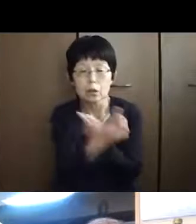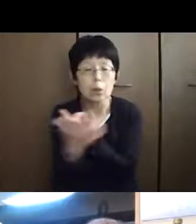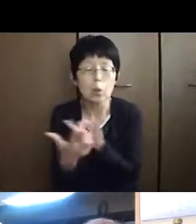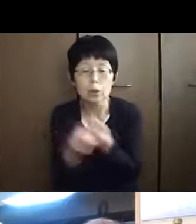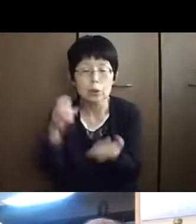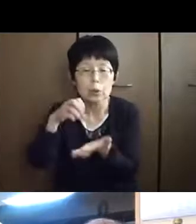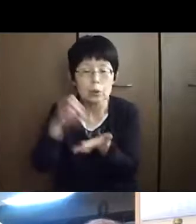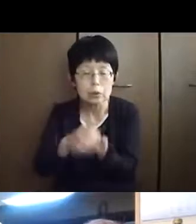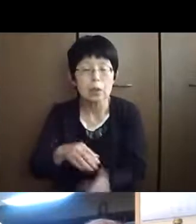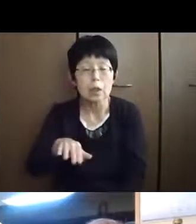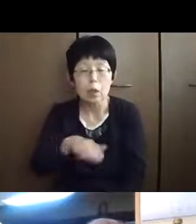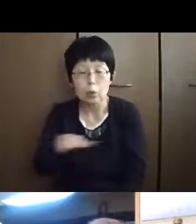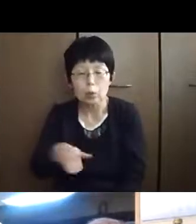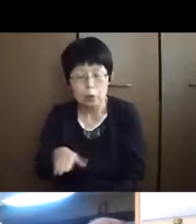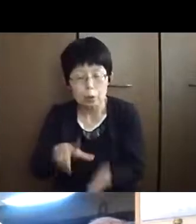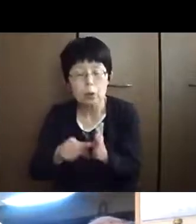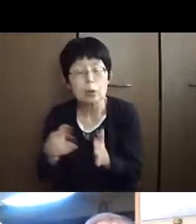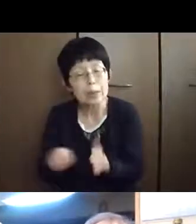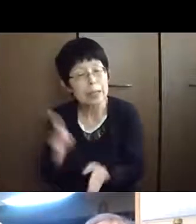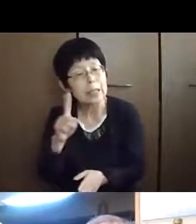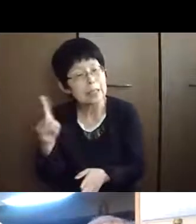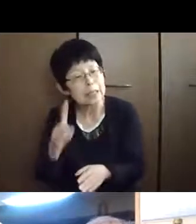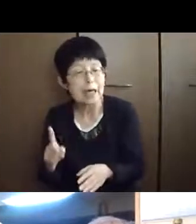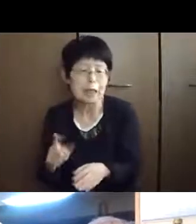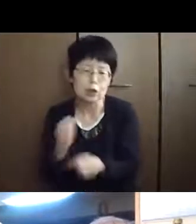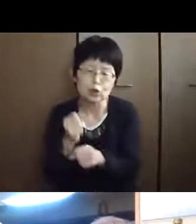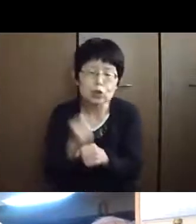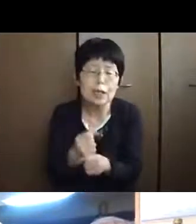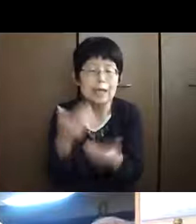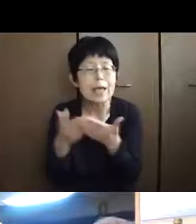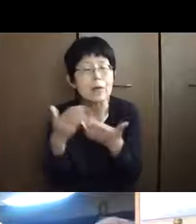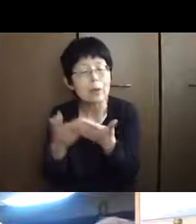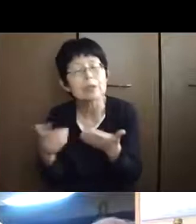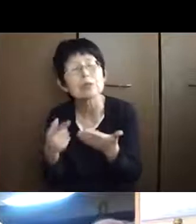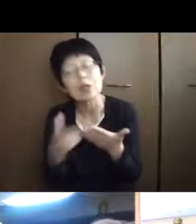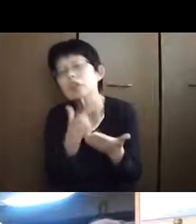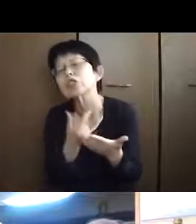頃から何か作ったり絵を描いたりするのが好きでした。